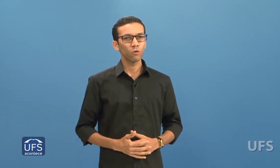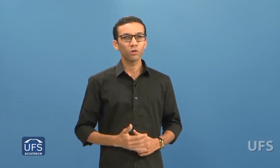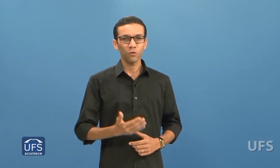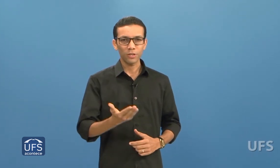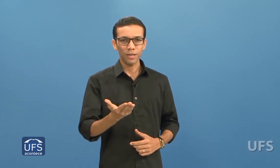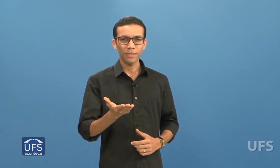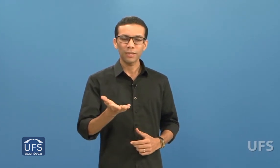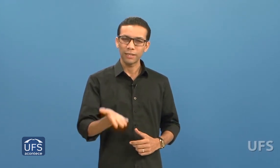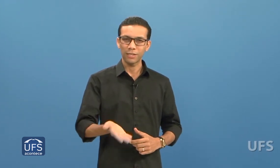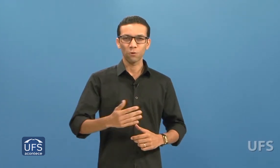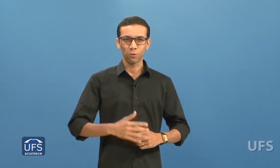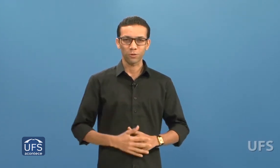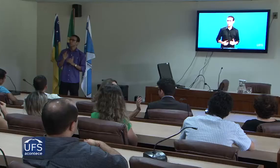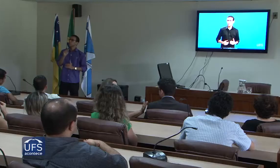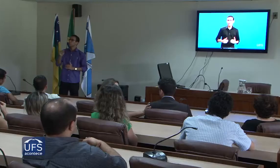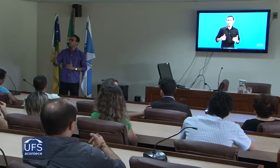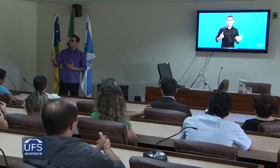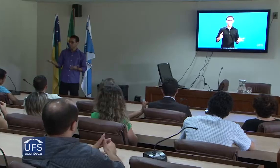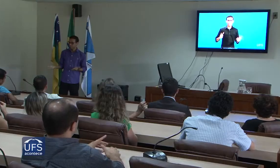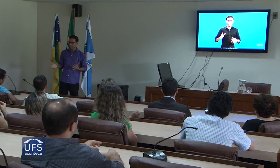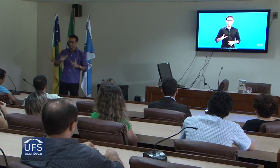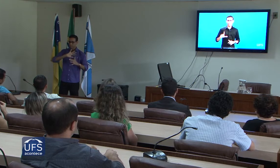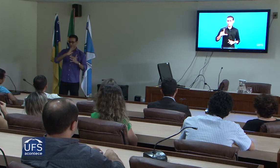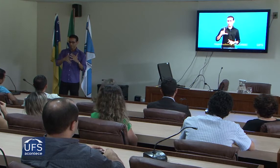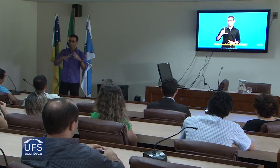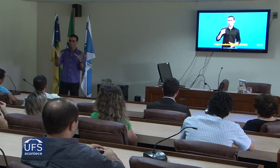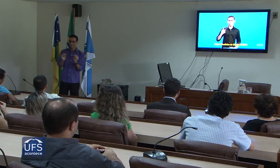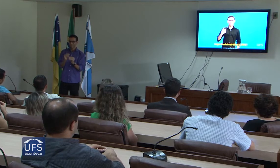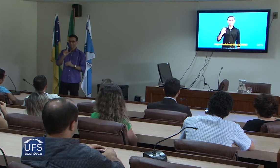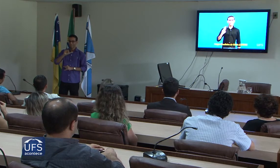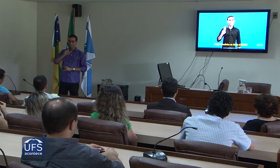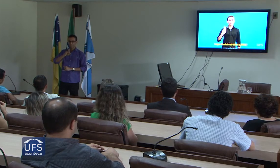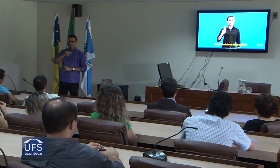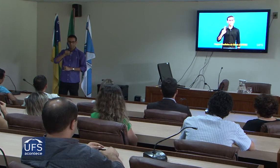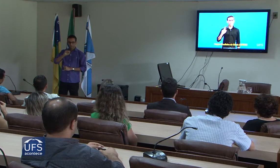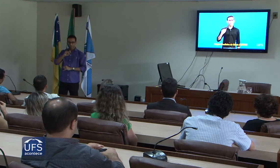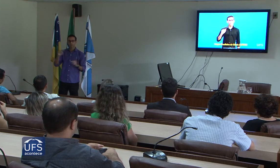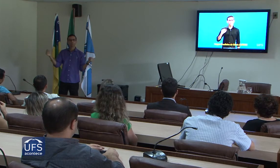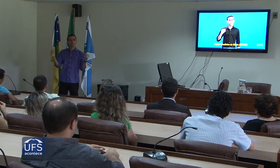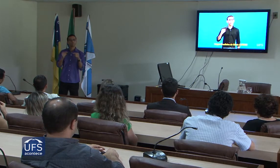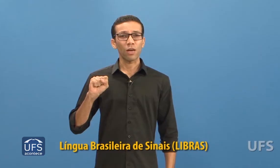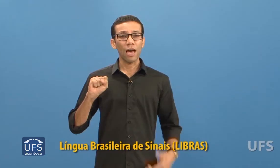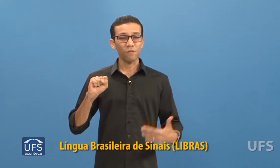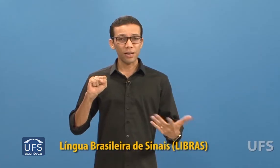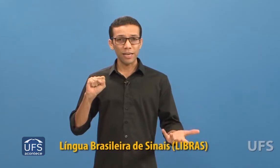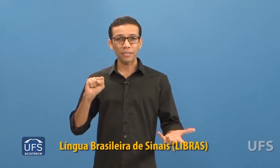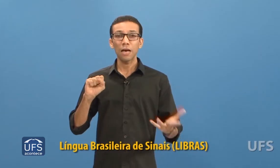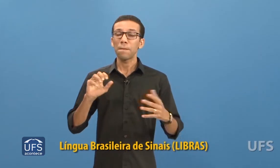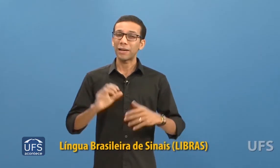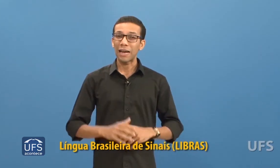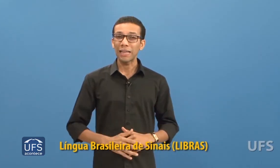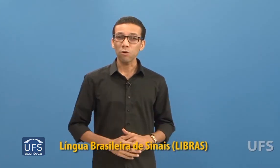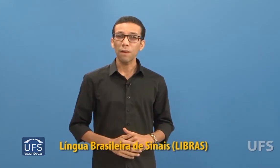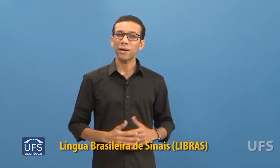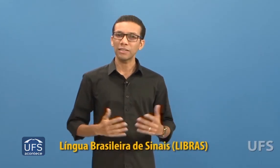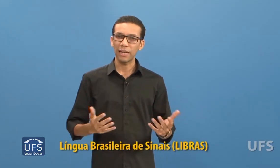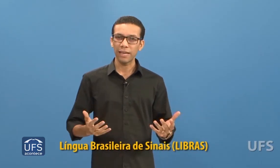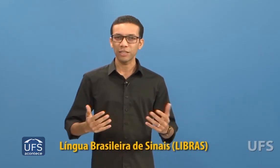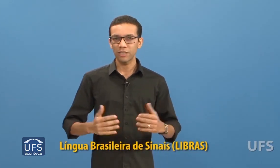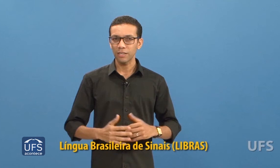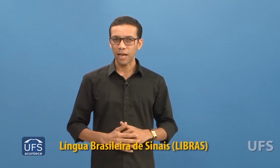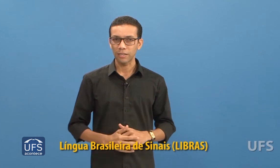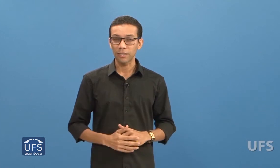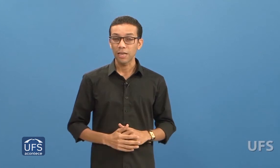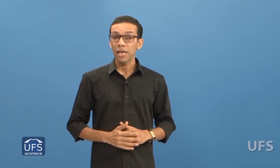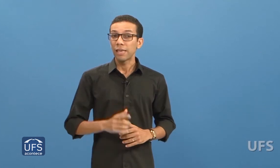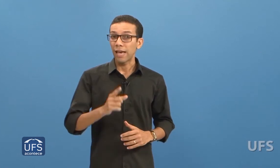o instrutor de vocês nesse curso. Essa sigla, Libras, nada mais é do que a referência para a língua